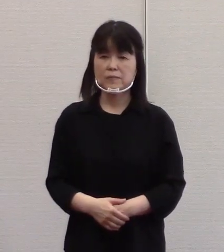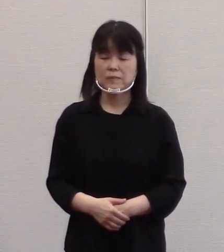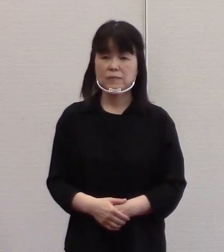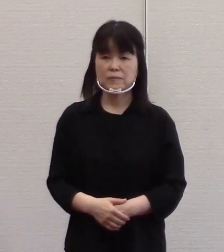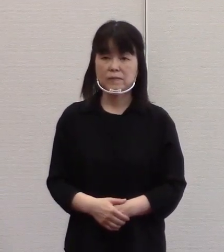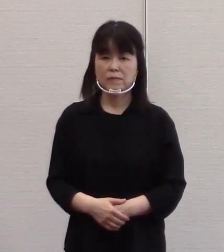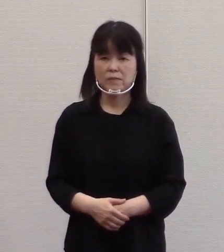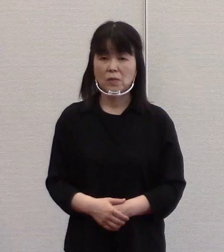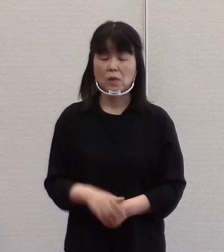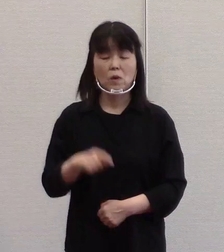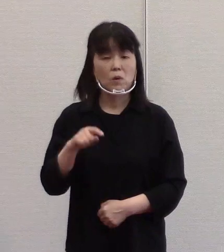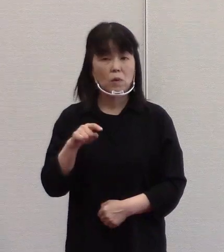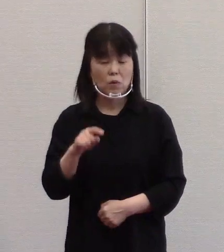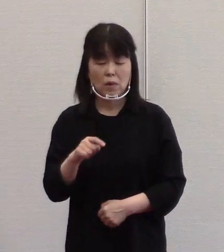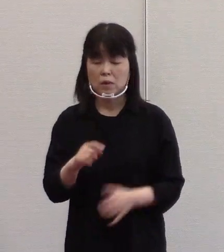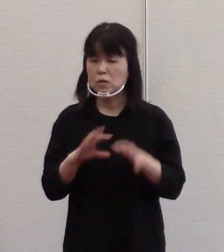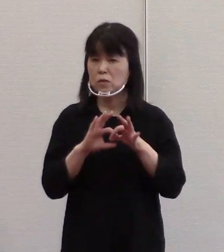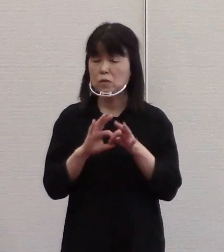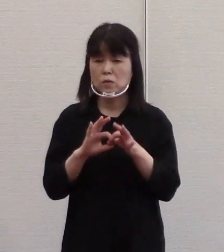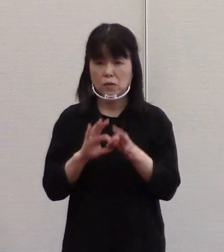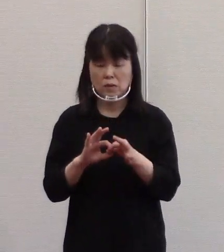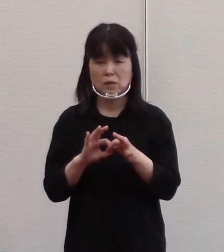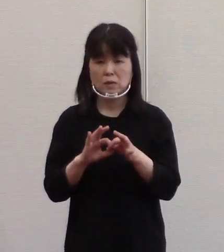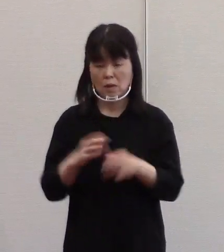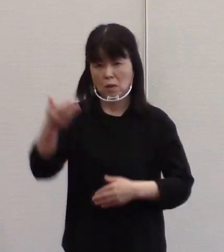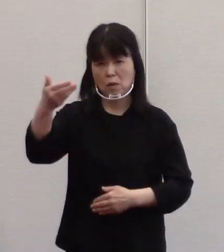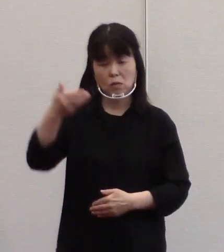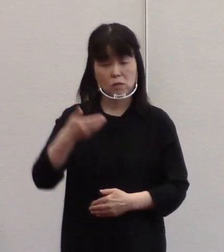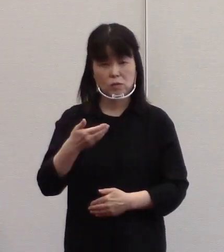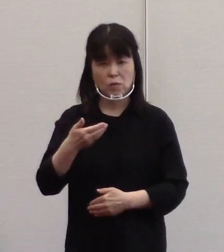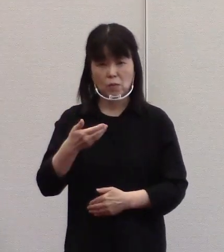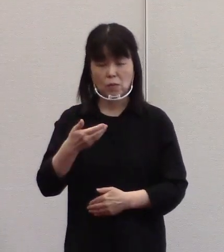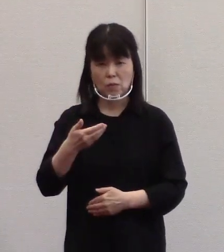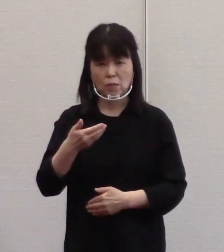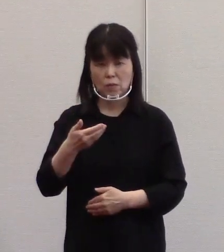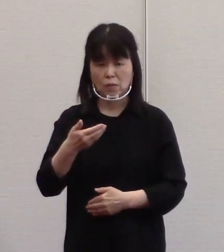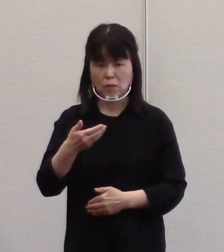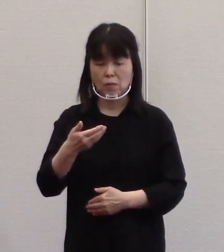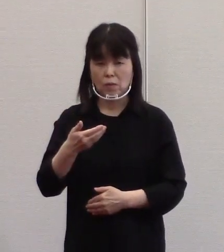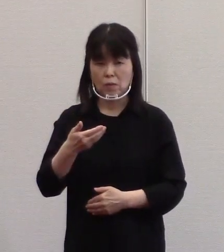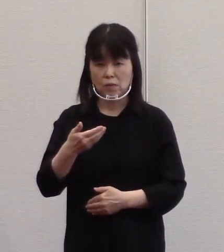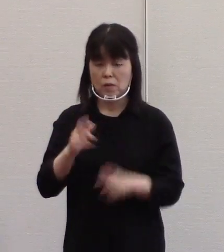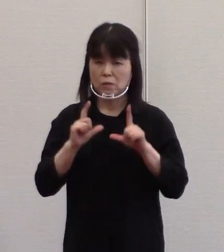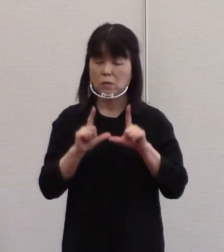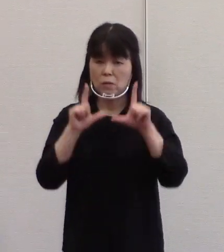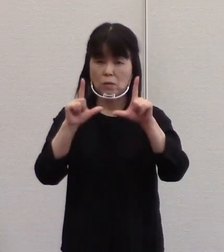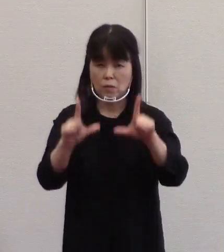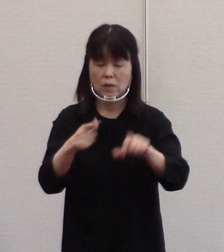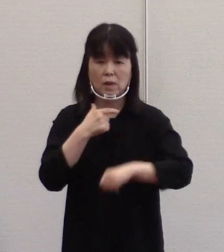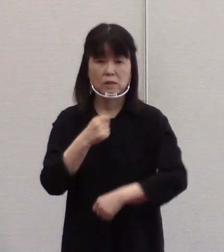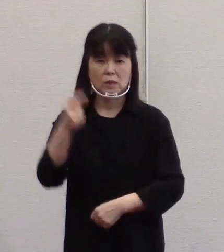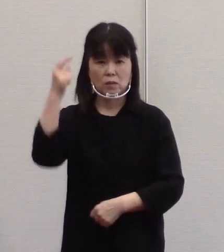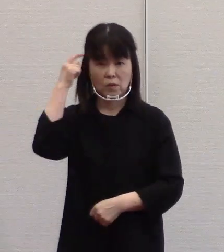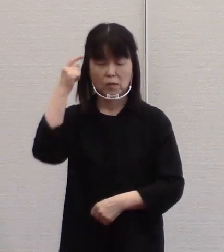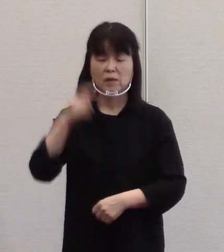この件についてご質問にお答えする形で進めていきたいと思います